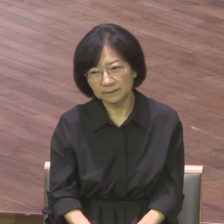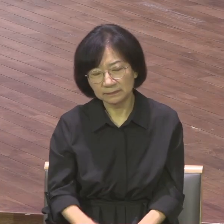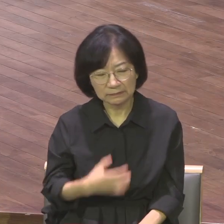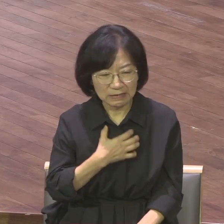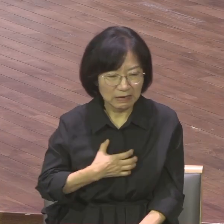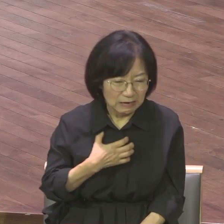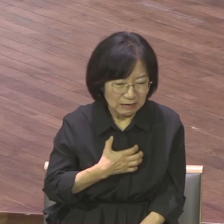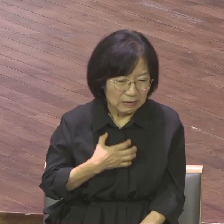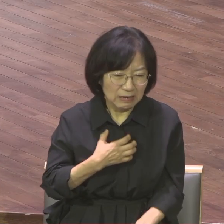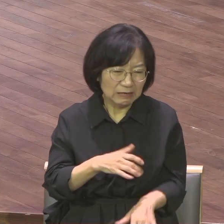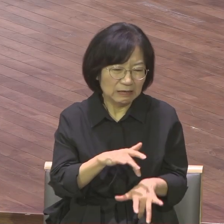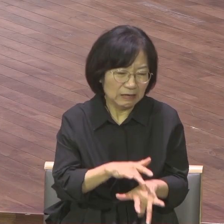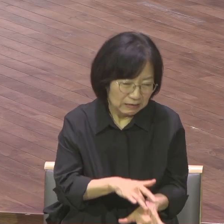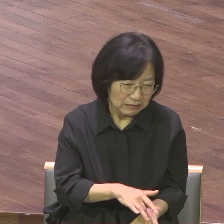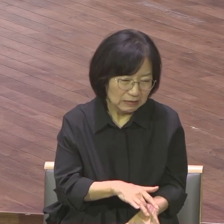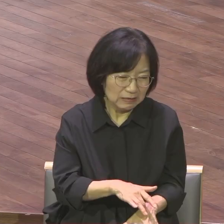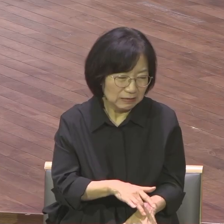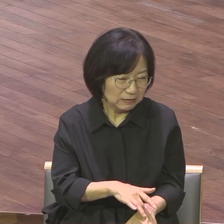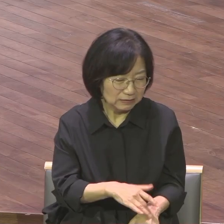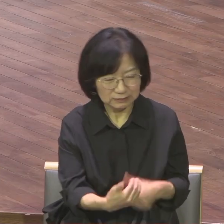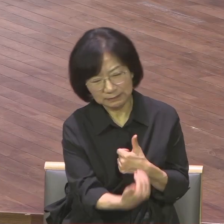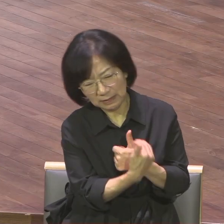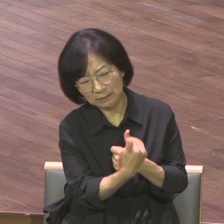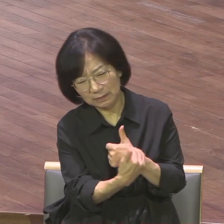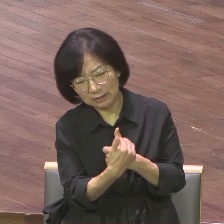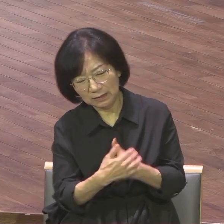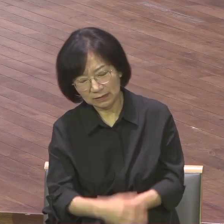안 된다니까요.